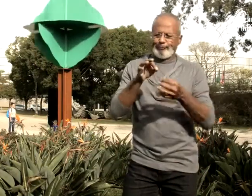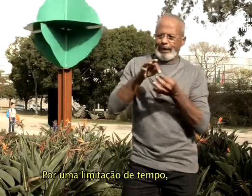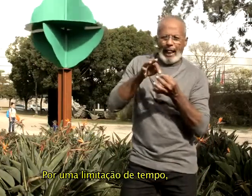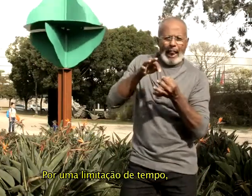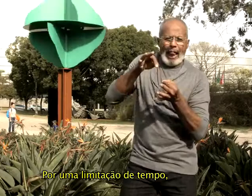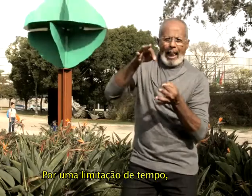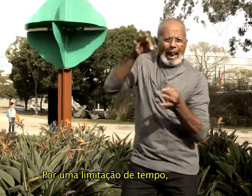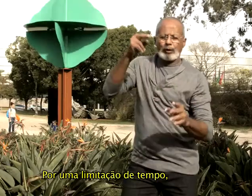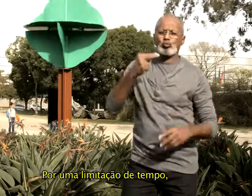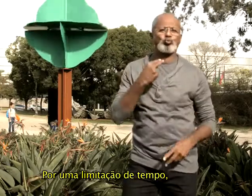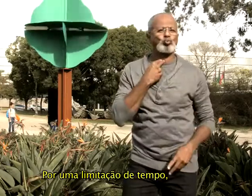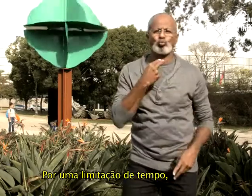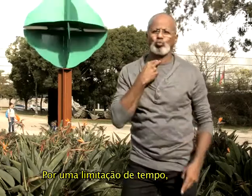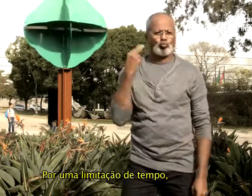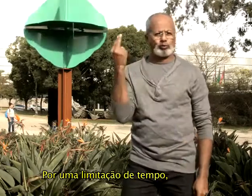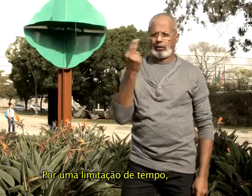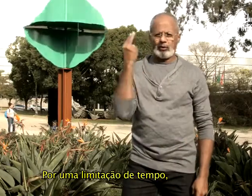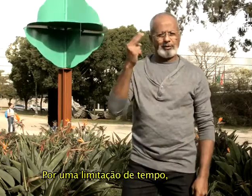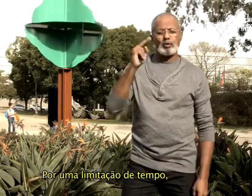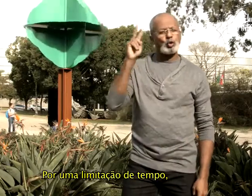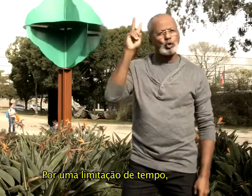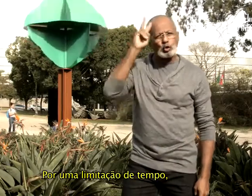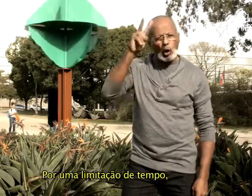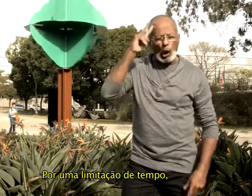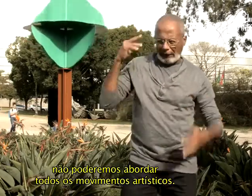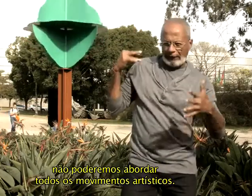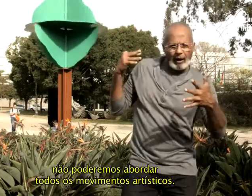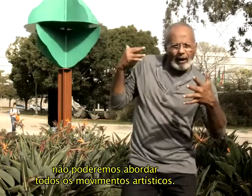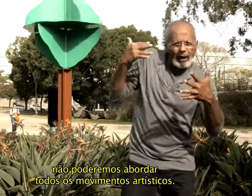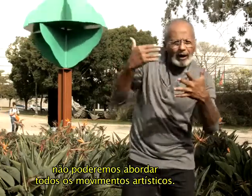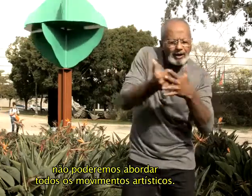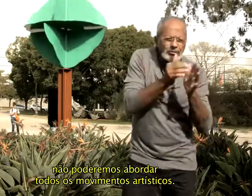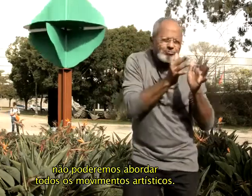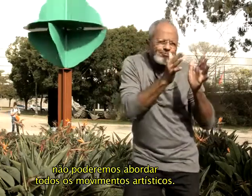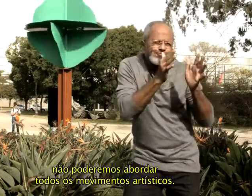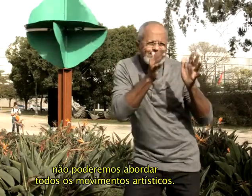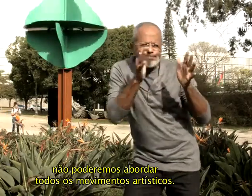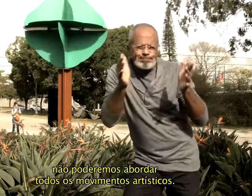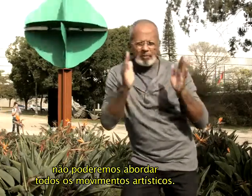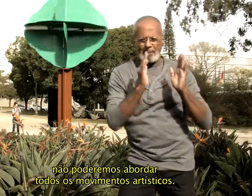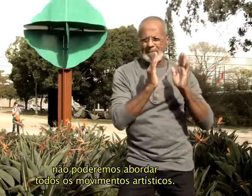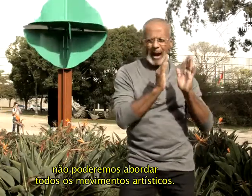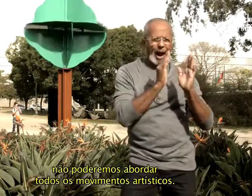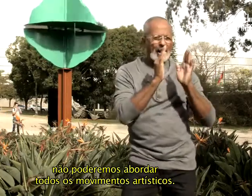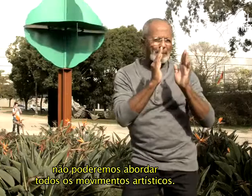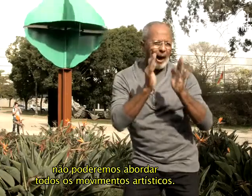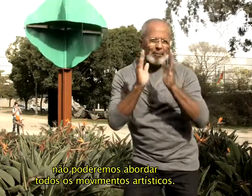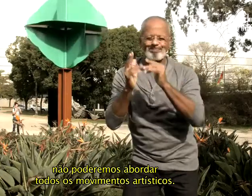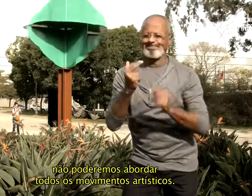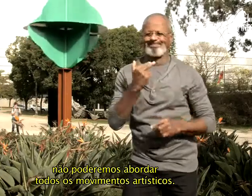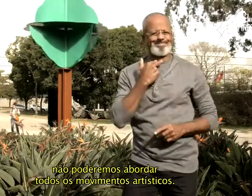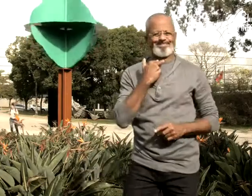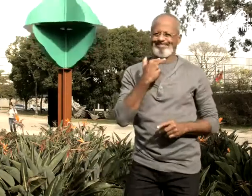Por uma limitação de tempo, não poderemos abordar todos os movimentos artísticos.